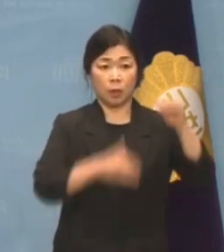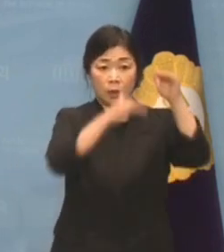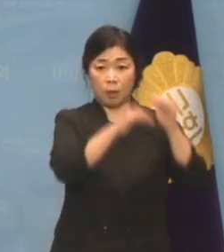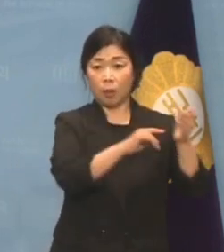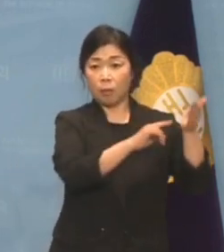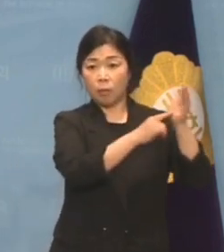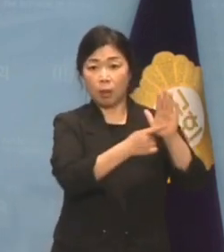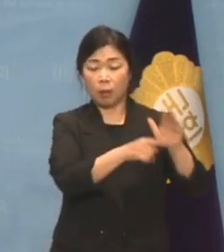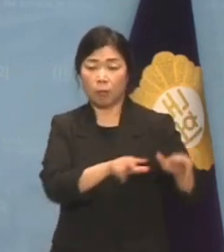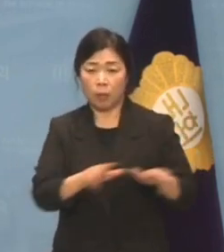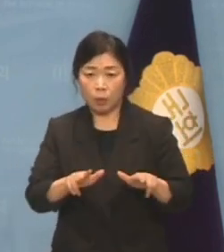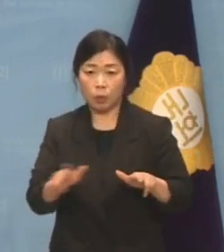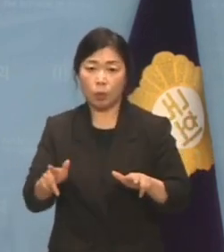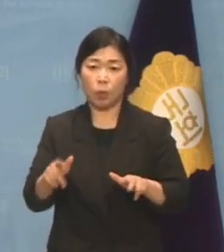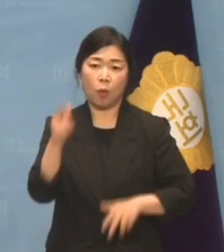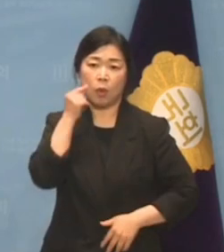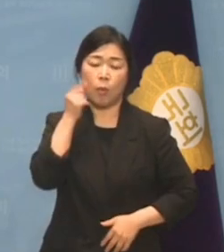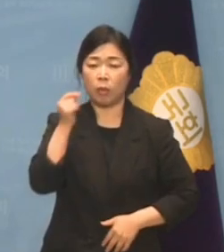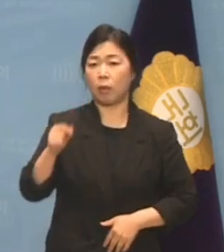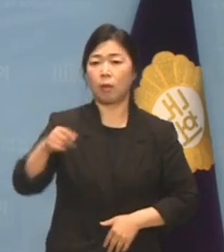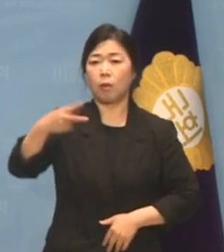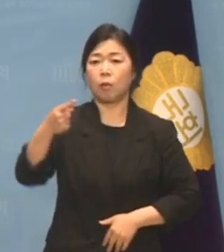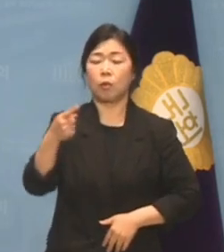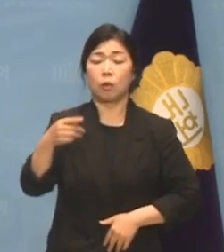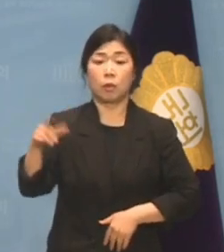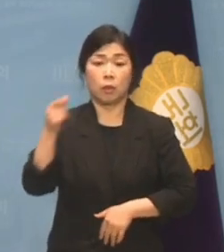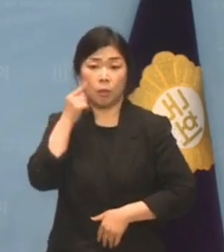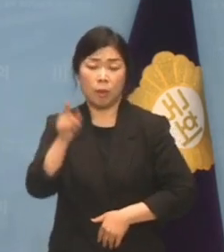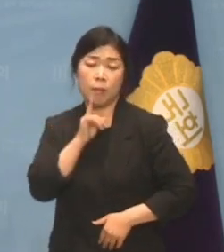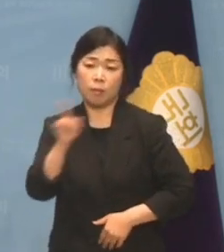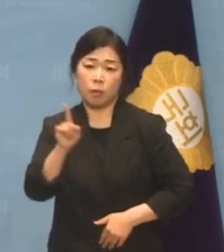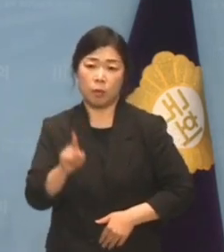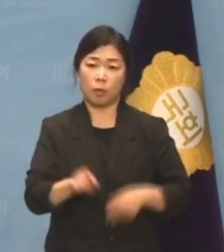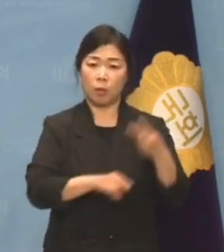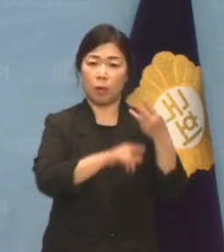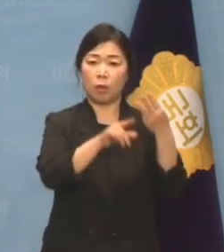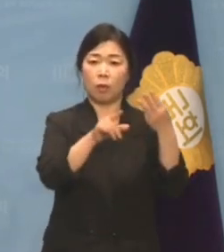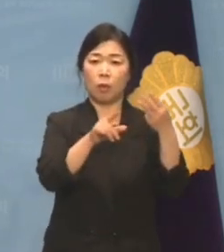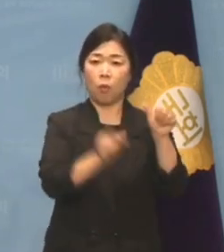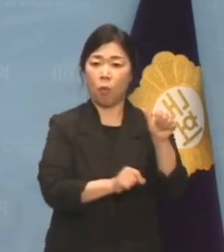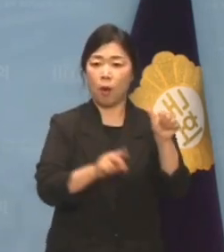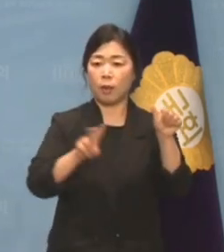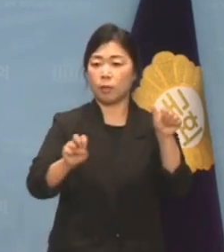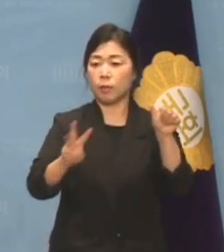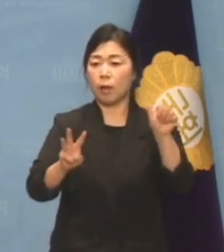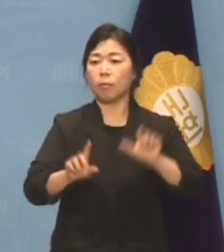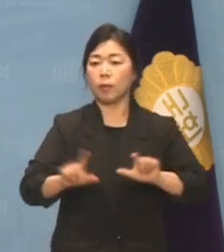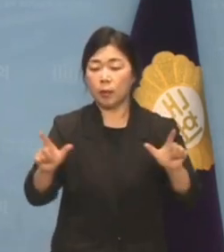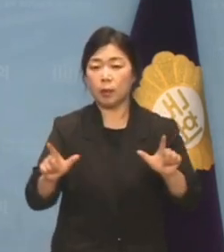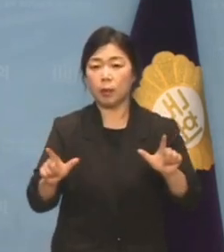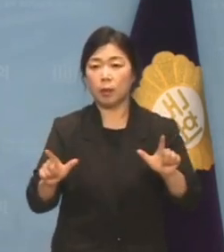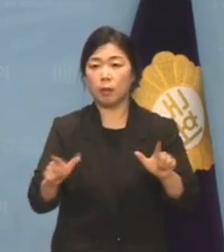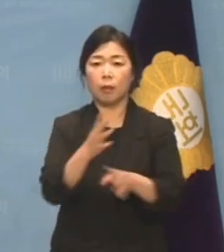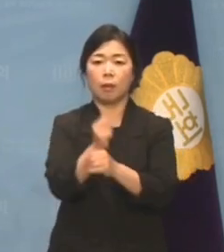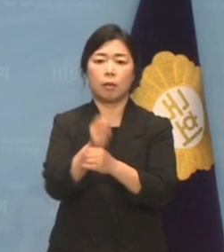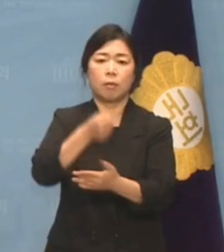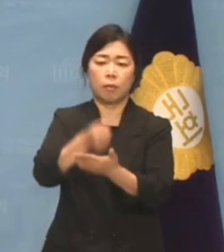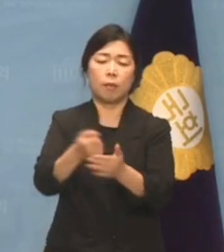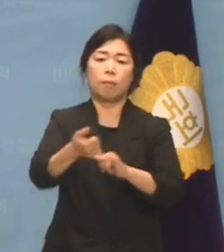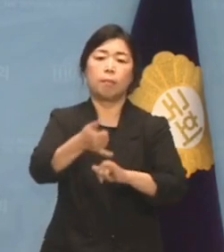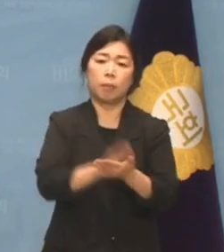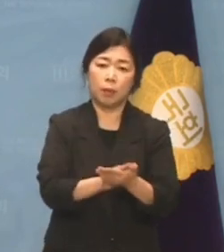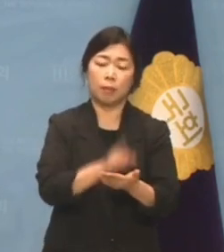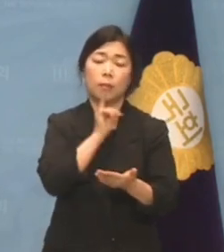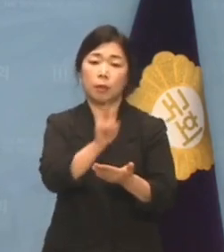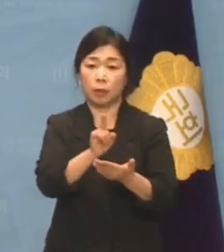있자마자 교도통신은 시찰단 방문이 23일이라고 보도했다. 날짜까지 사전에 확정한 짜고